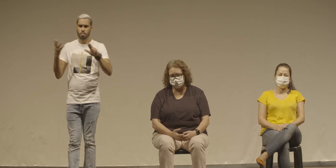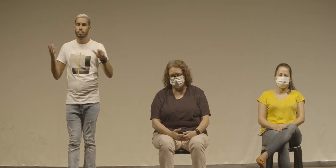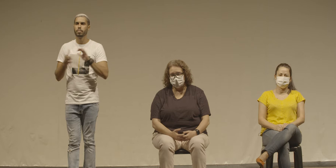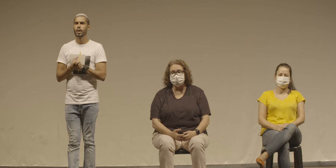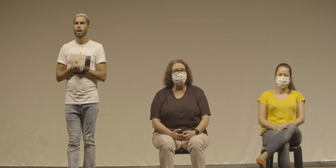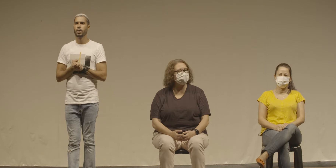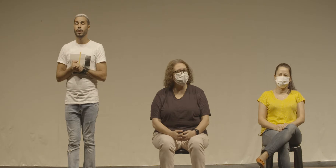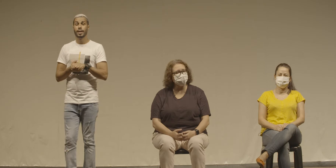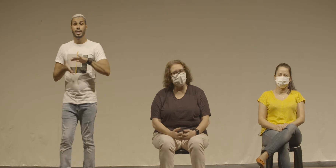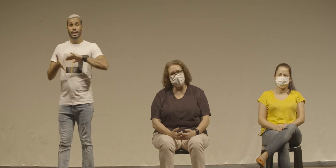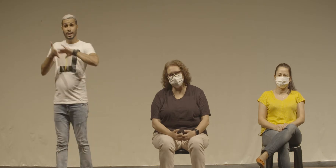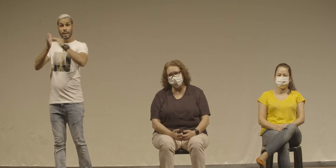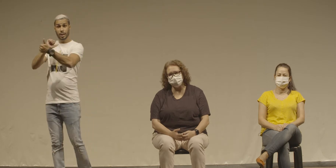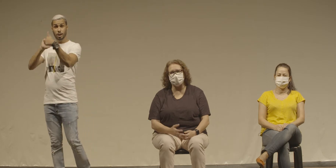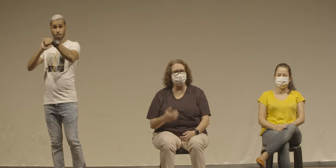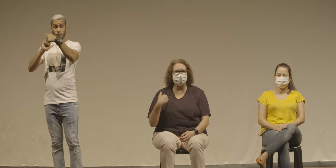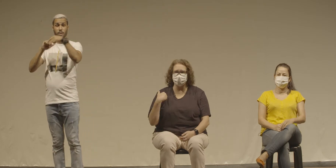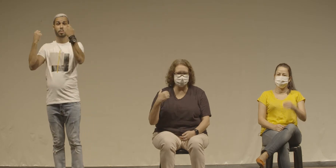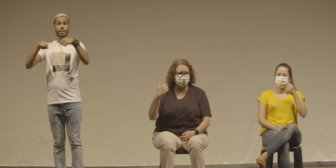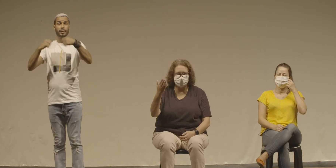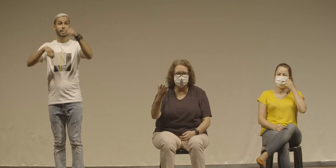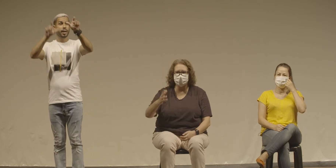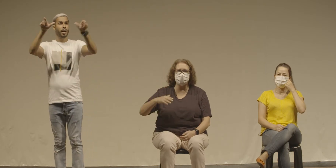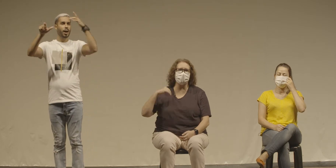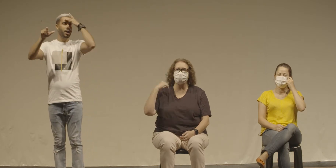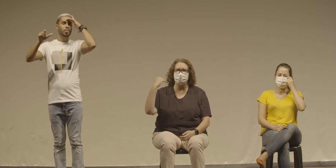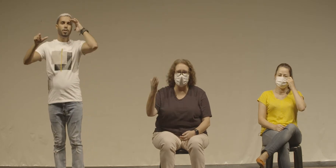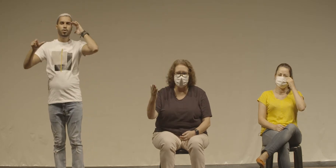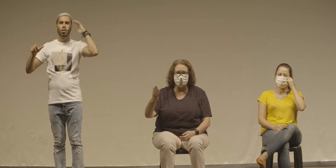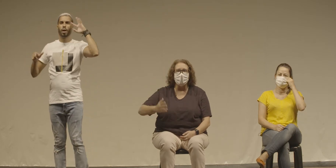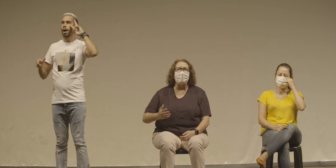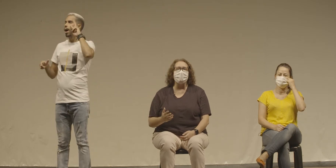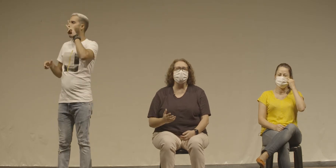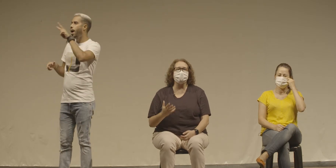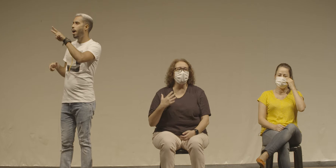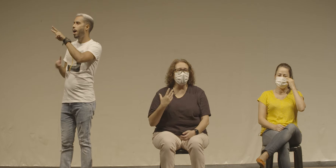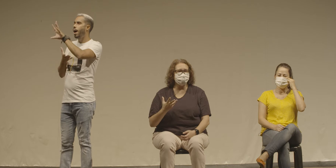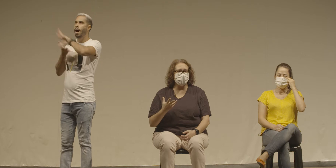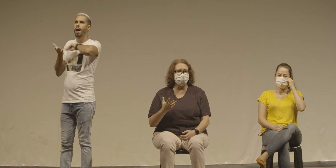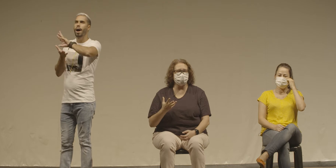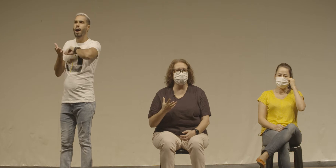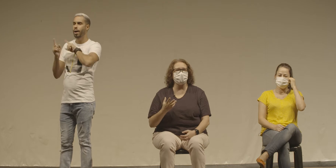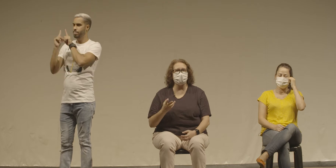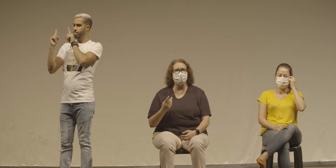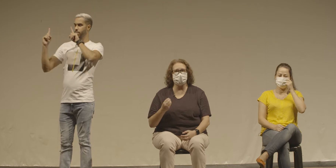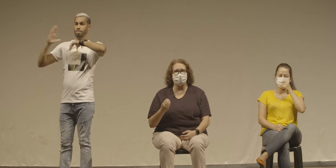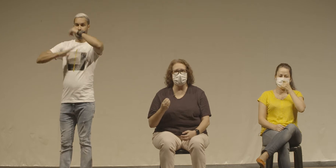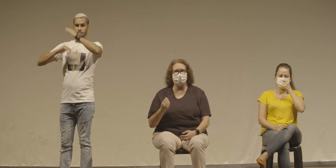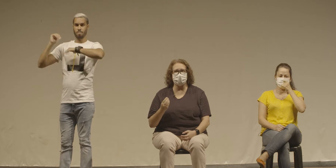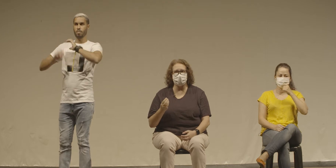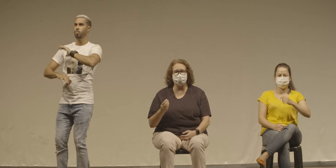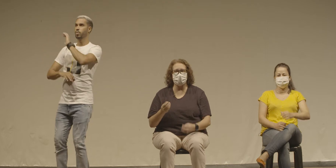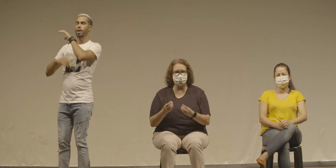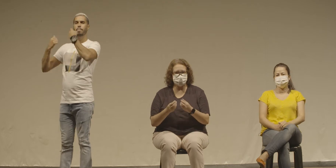ídolos. Se você não tiver ídolos para as crianças seguirem, quererem ser igual, você não consegue fazer com